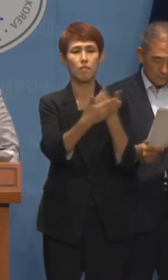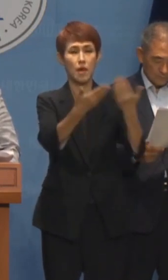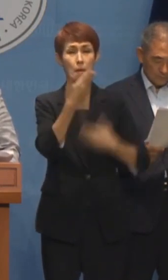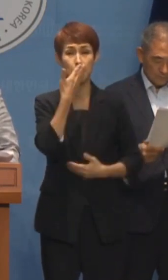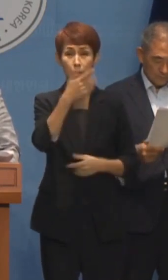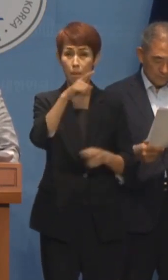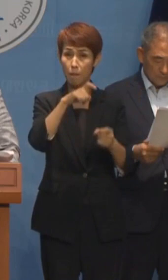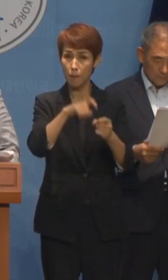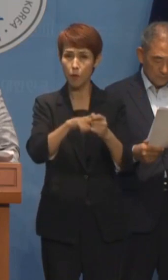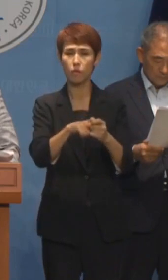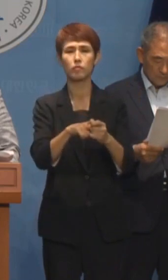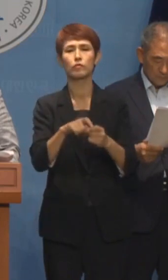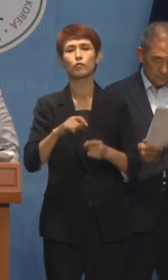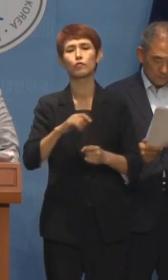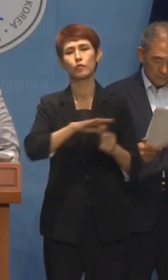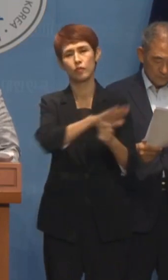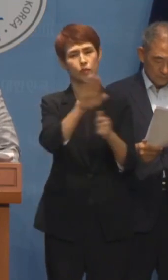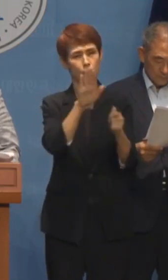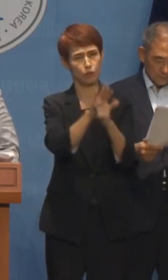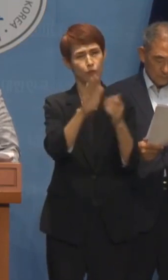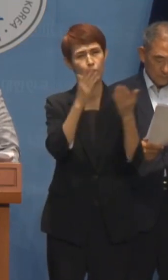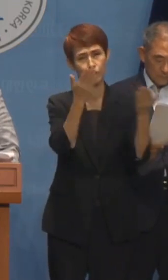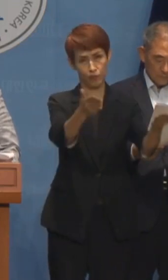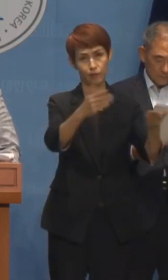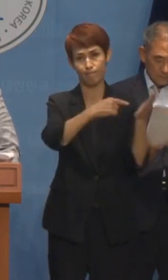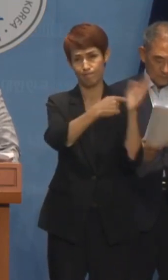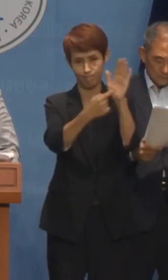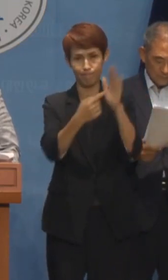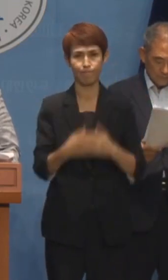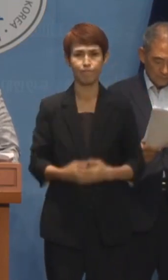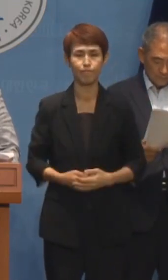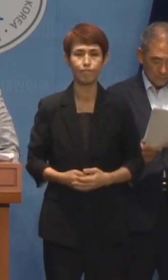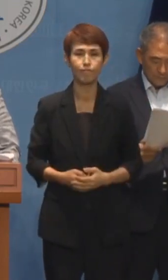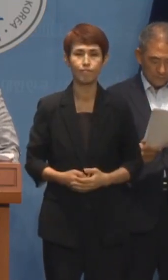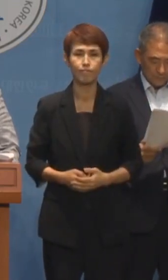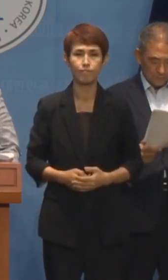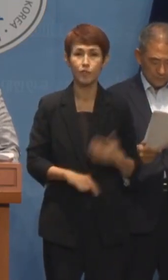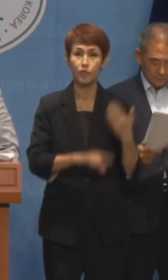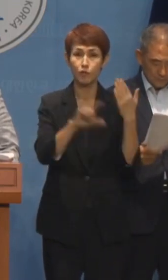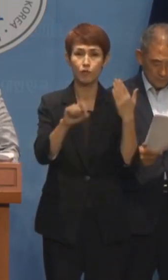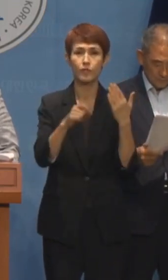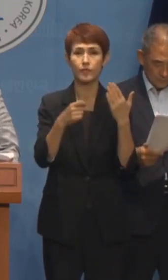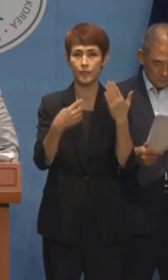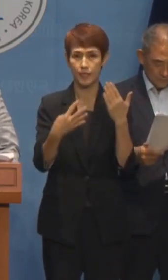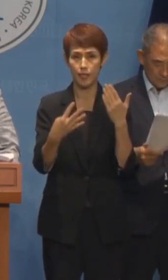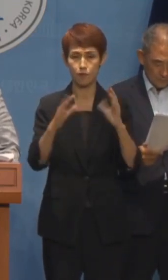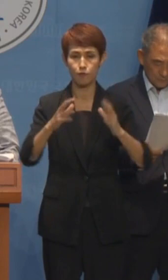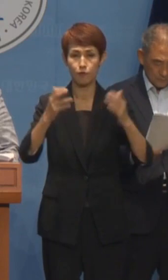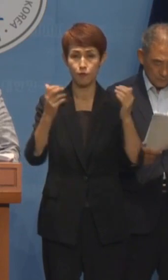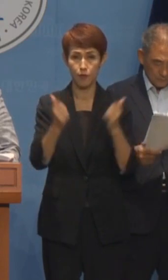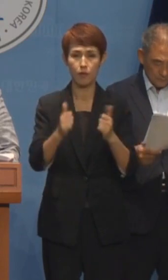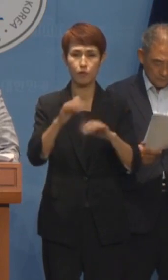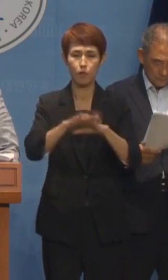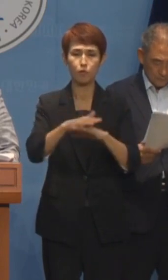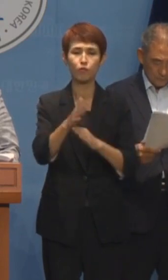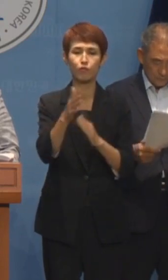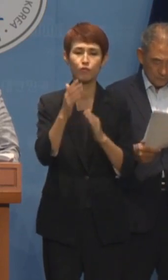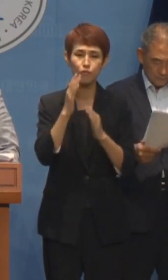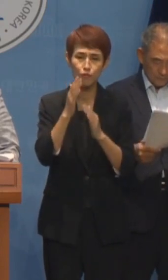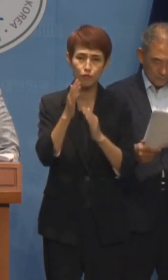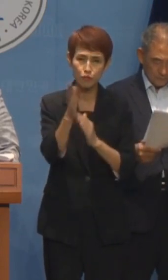최대한 지원할 것임을 밝히는 바이다. 2024년 9월 4일 국회